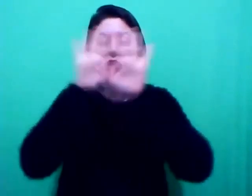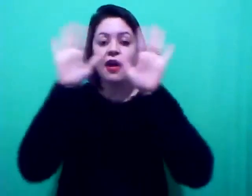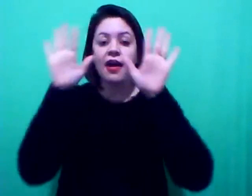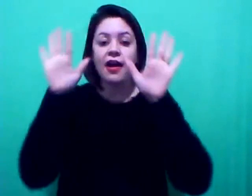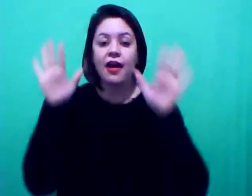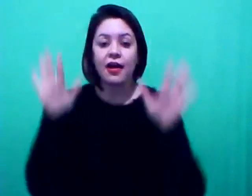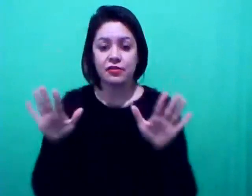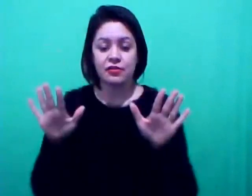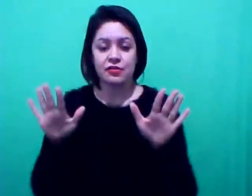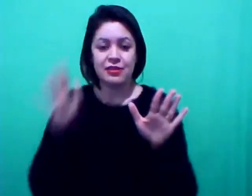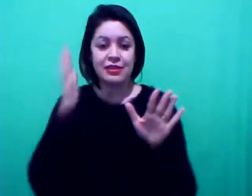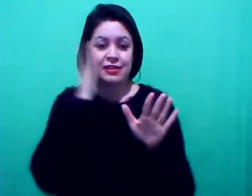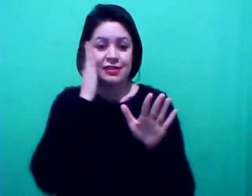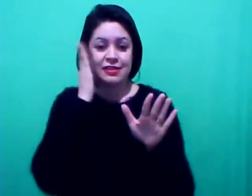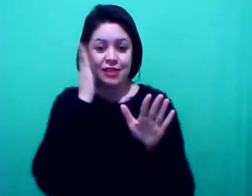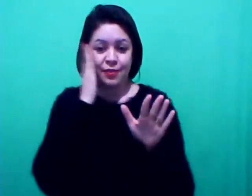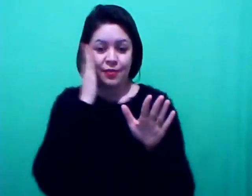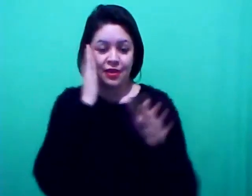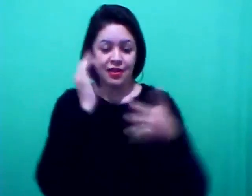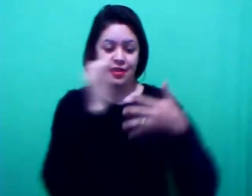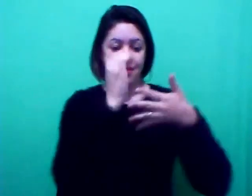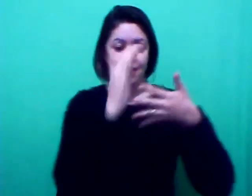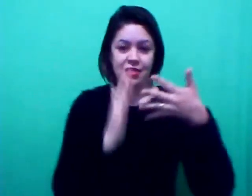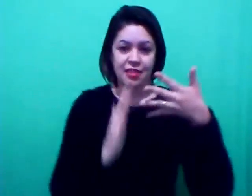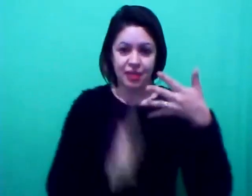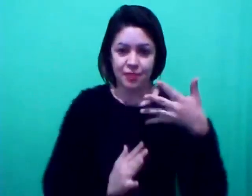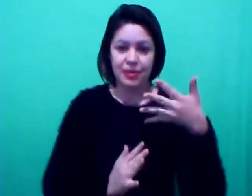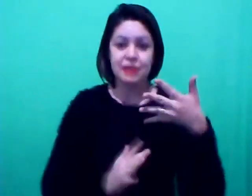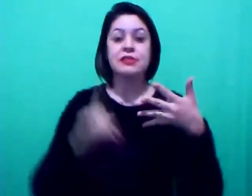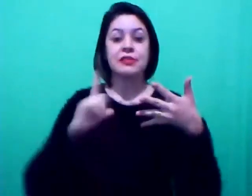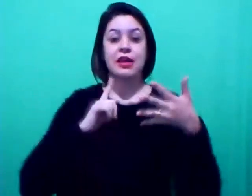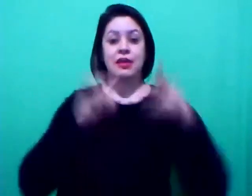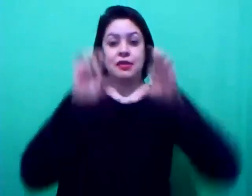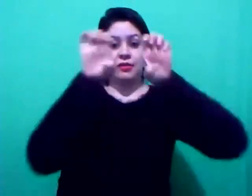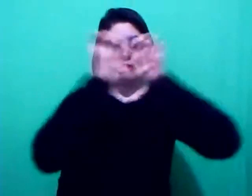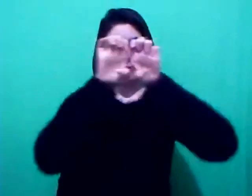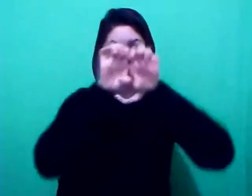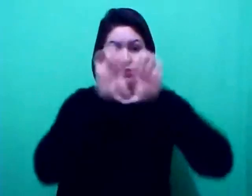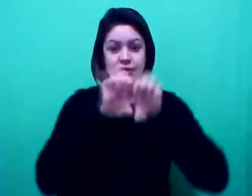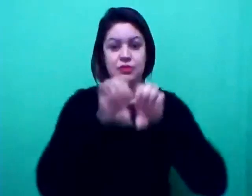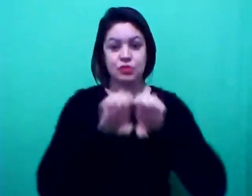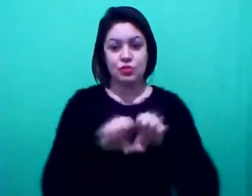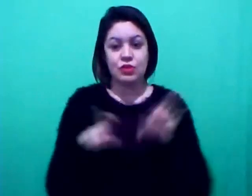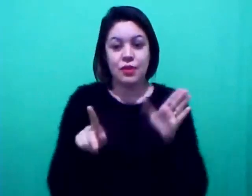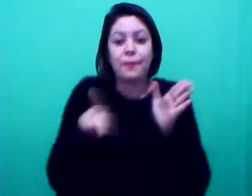É importante deixar bem claro para que vocês entendam que a Libras, ela tem uma